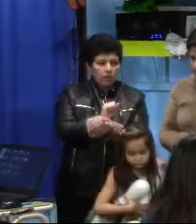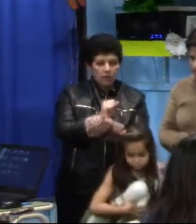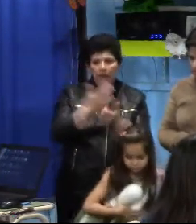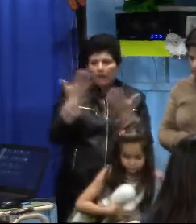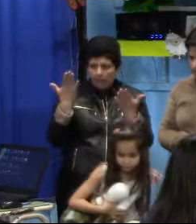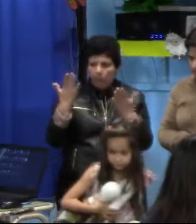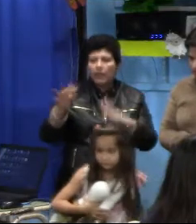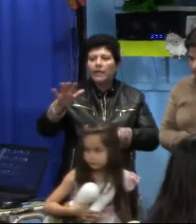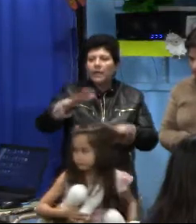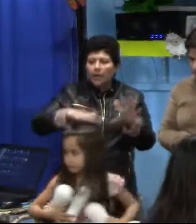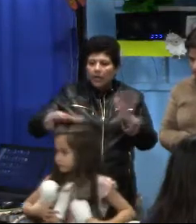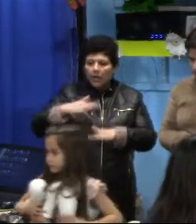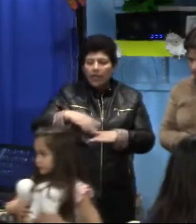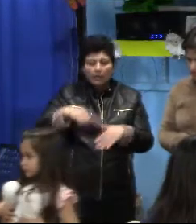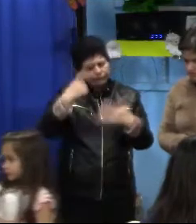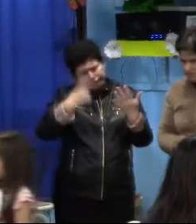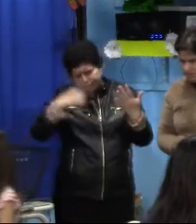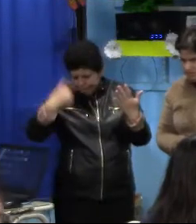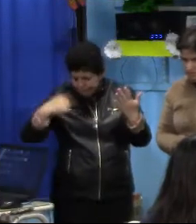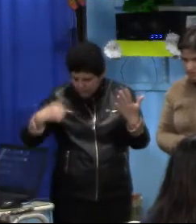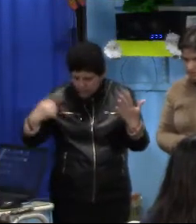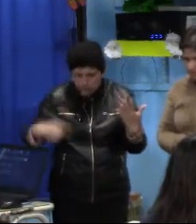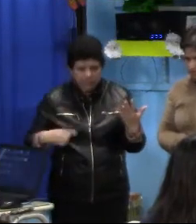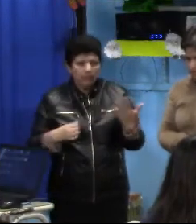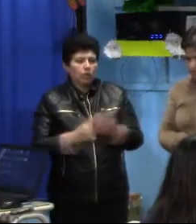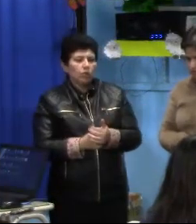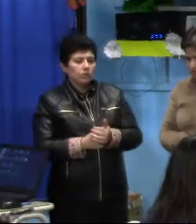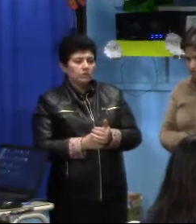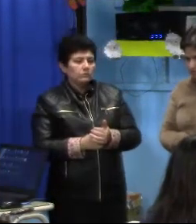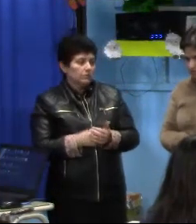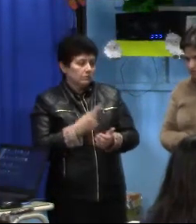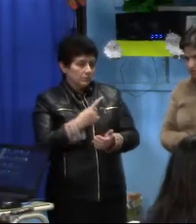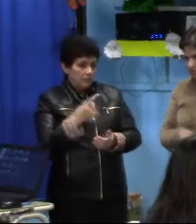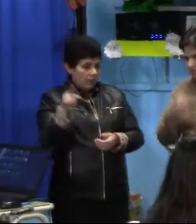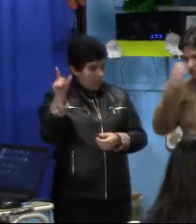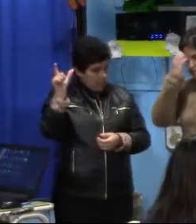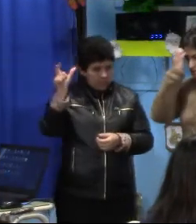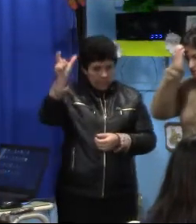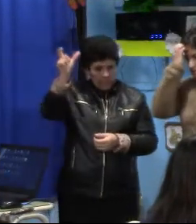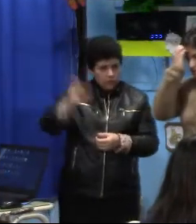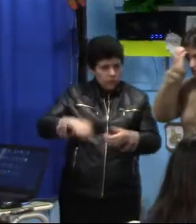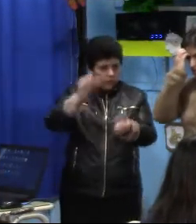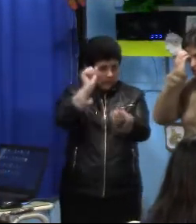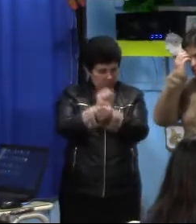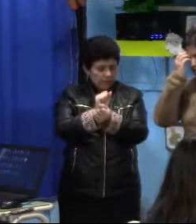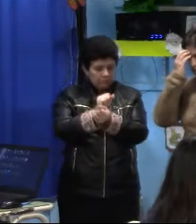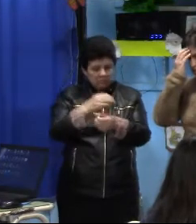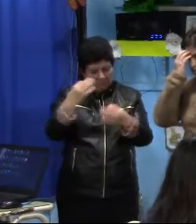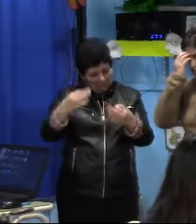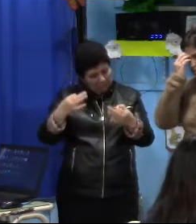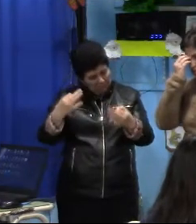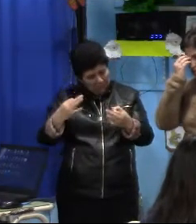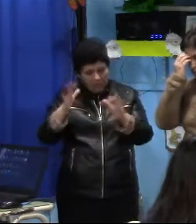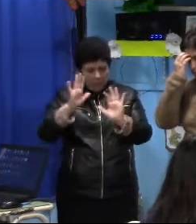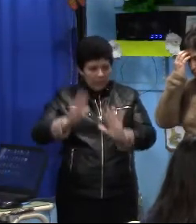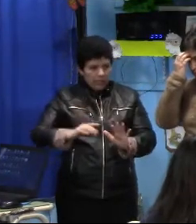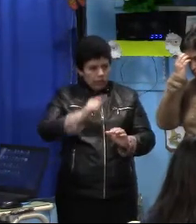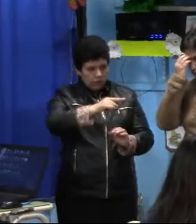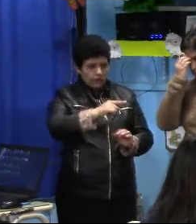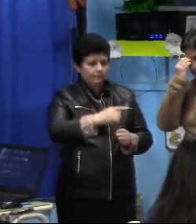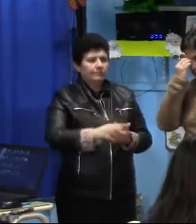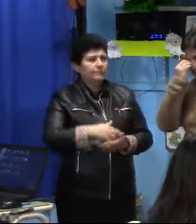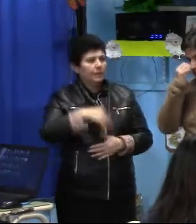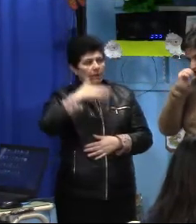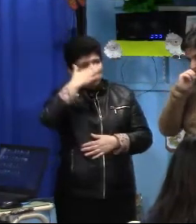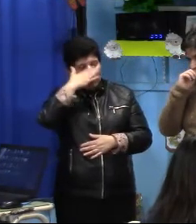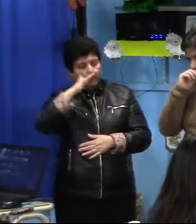cosas especiales y ellos se sentían muy bien en hacer esto. Después salimos del distrito